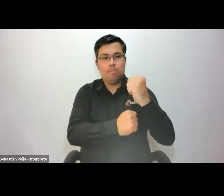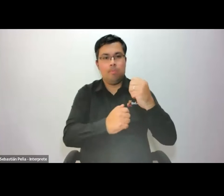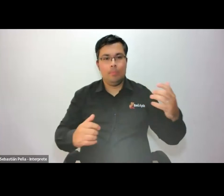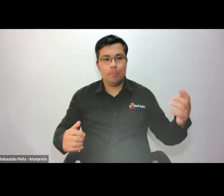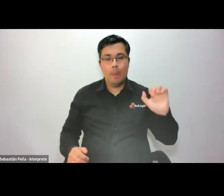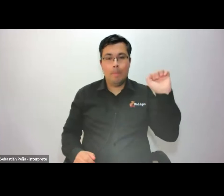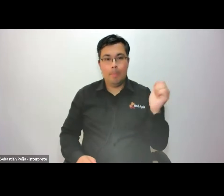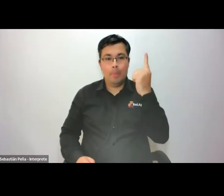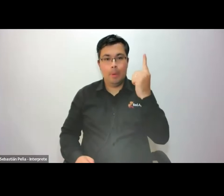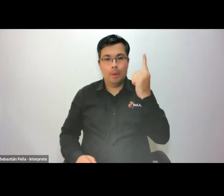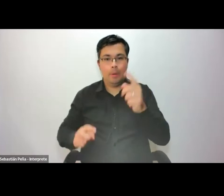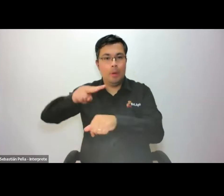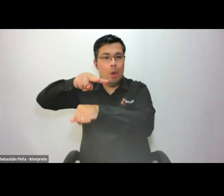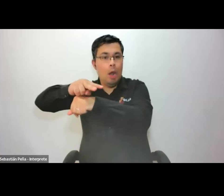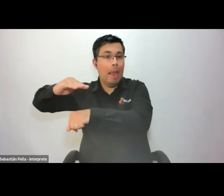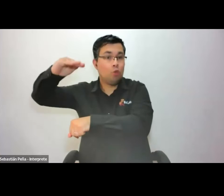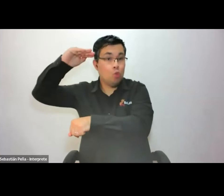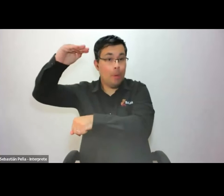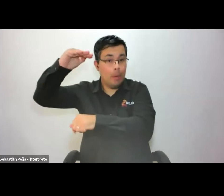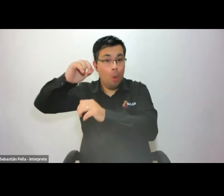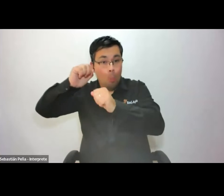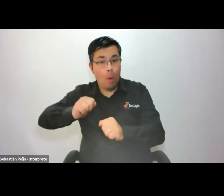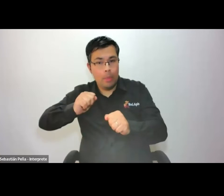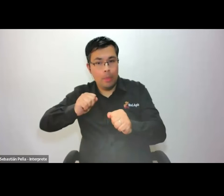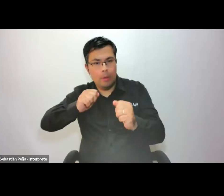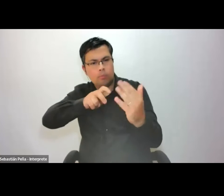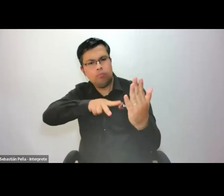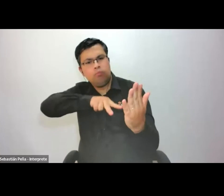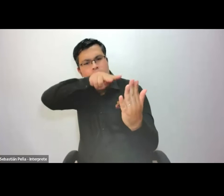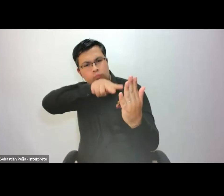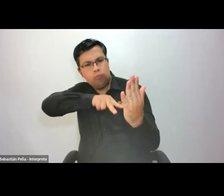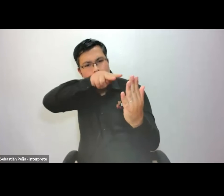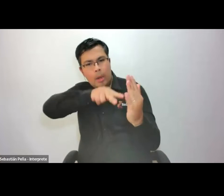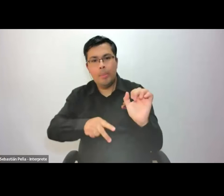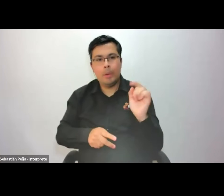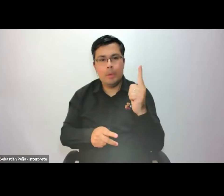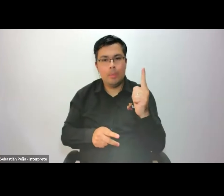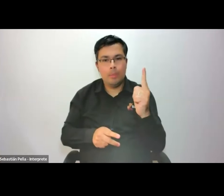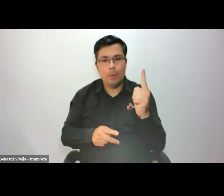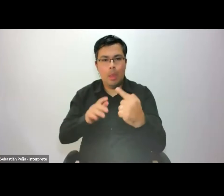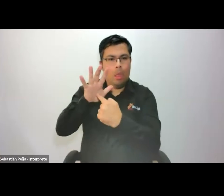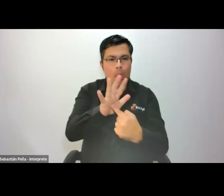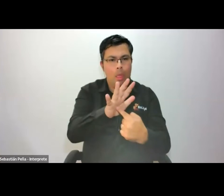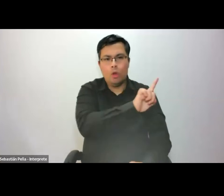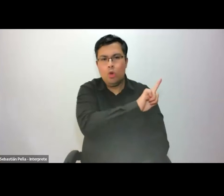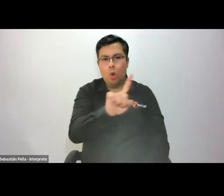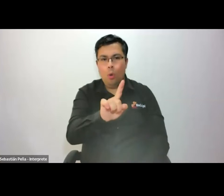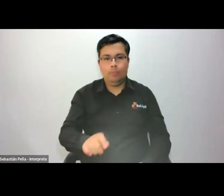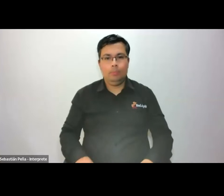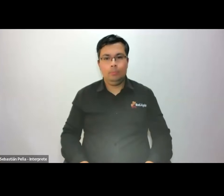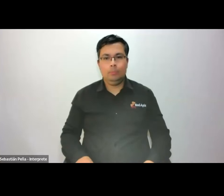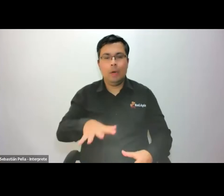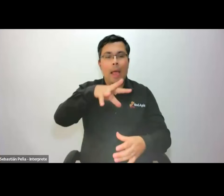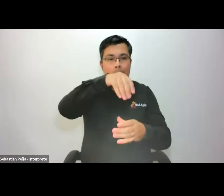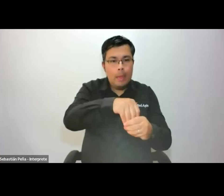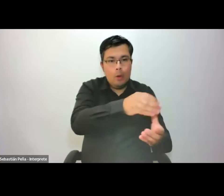superintendencia puede fiscalizar la aplicación del principio de no discriminación en los establecimientos educacionales, que es un principio